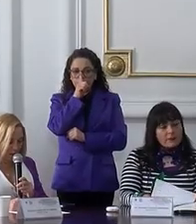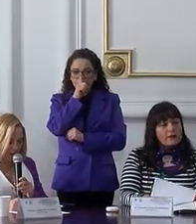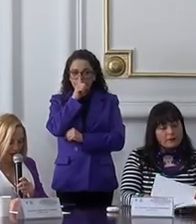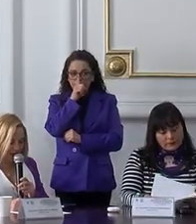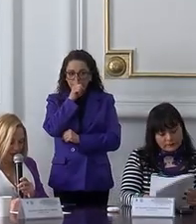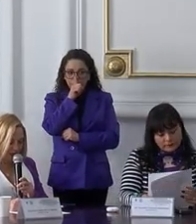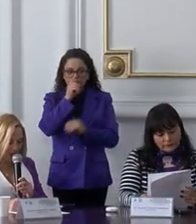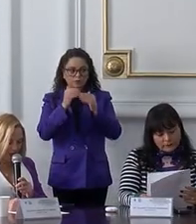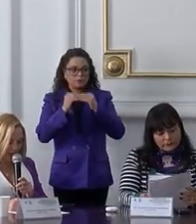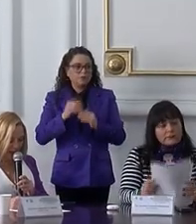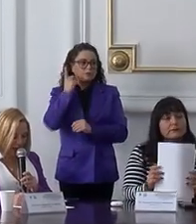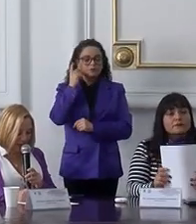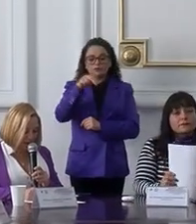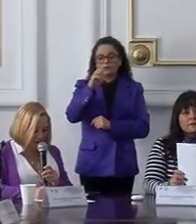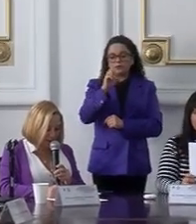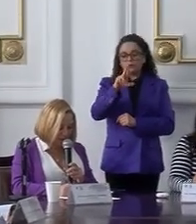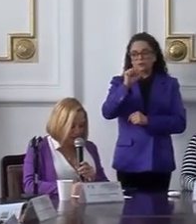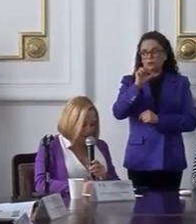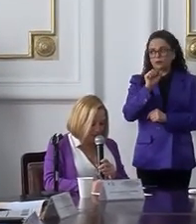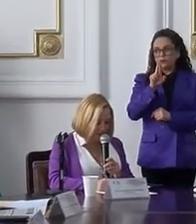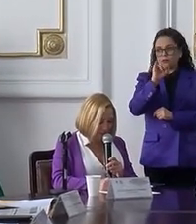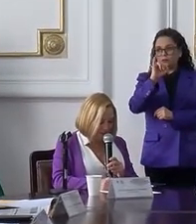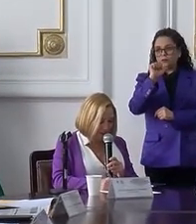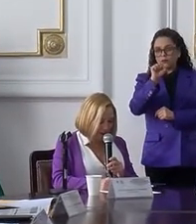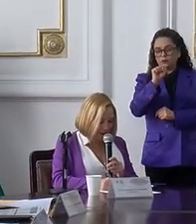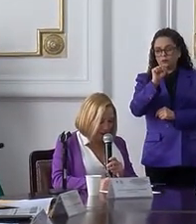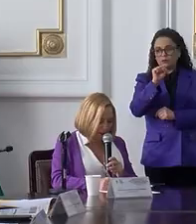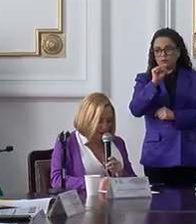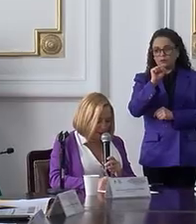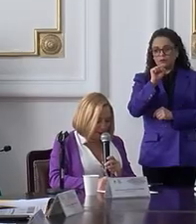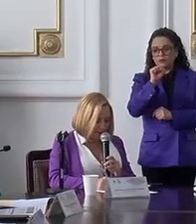Diputada Nora del Carmen Bárbara Arias Contreras.